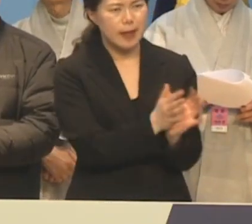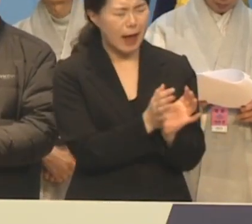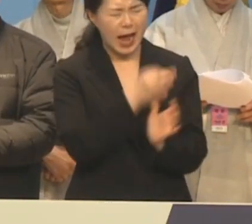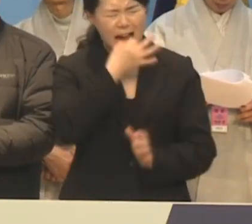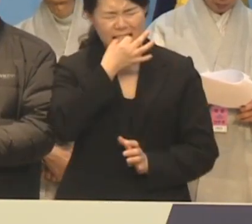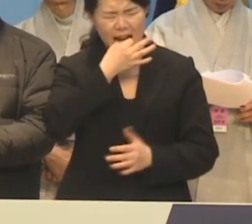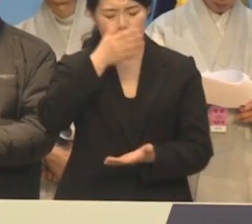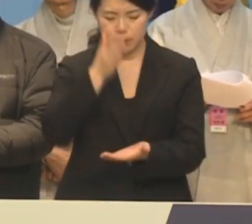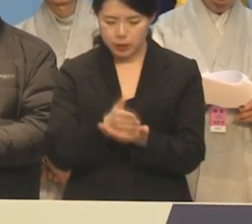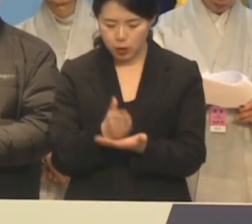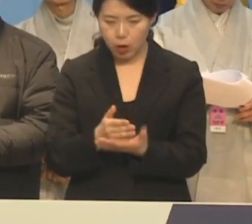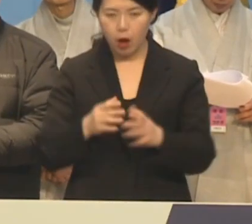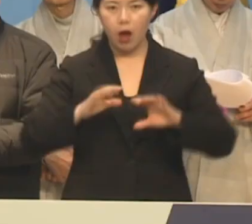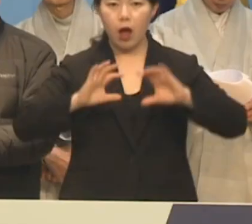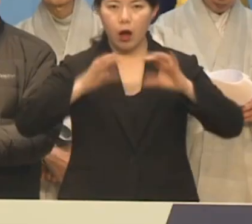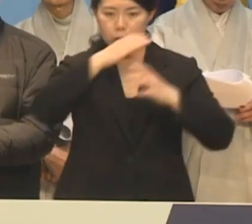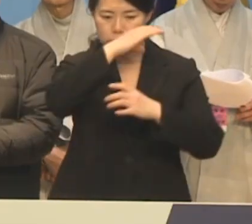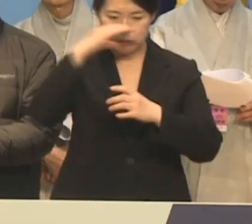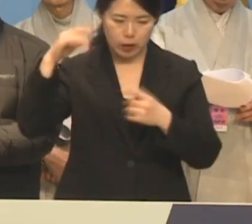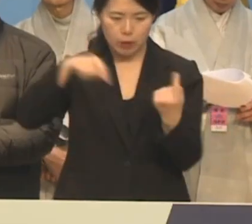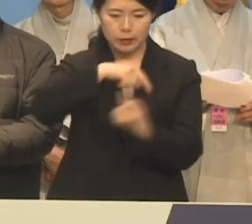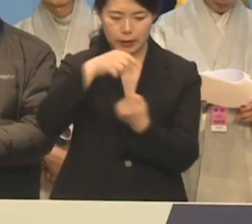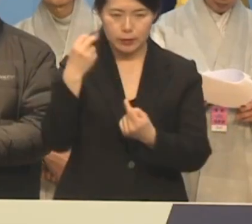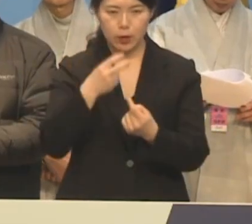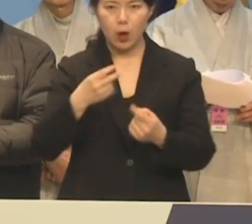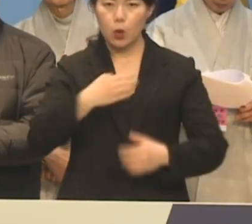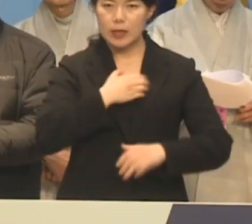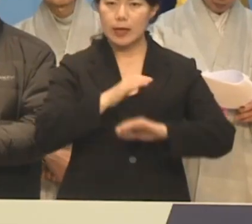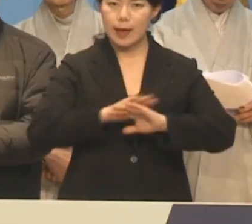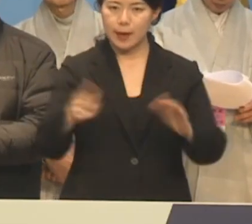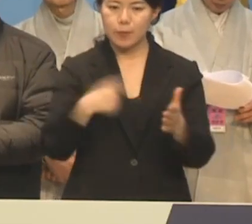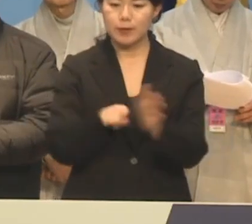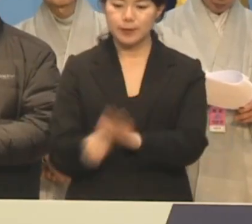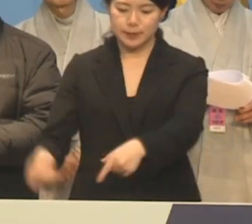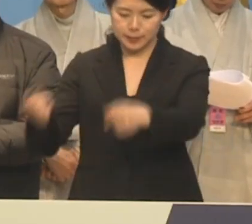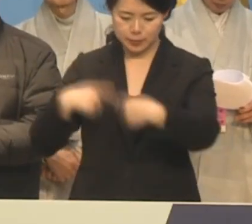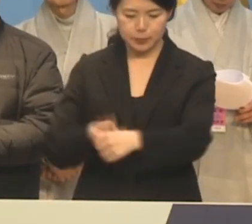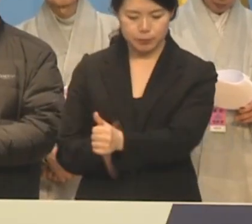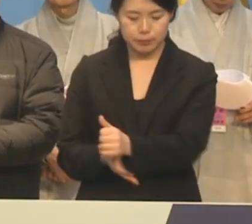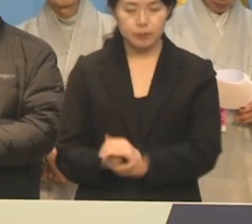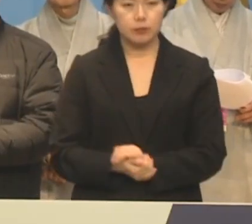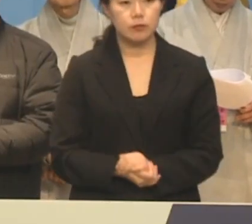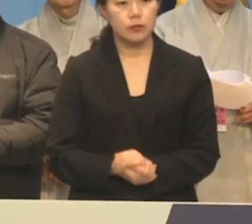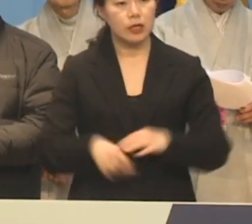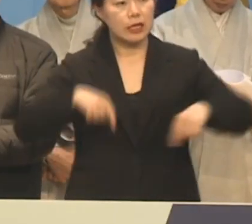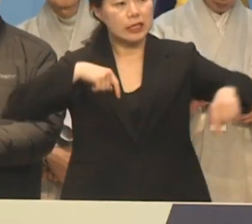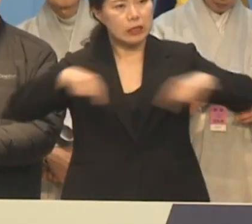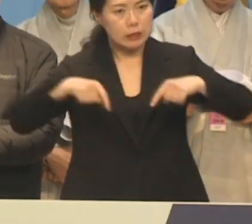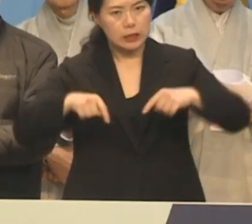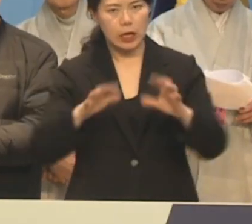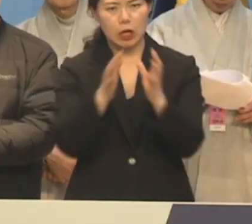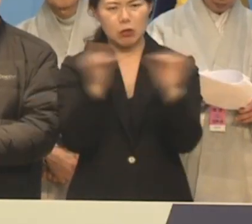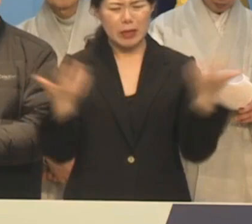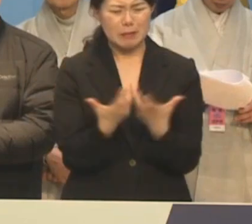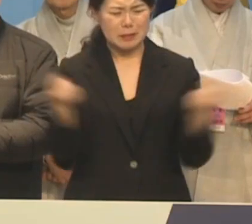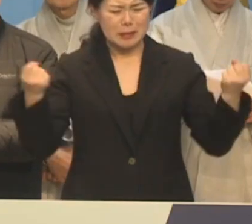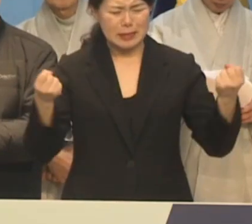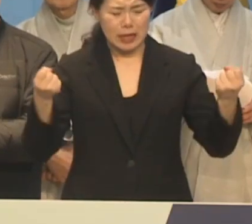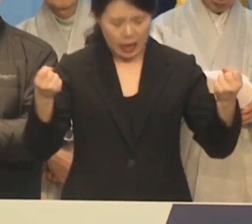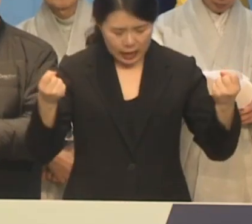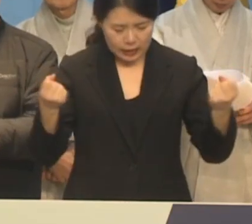떠나 헌정 회복과 위기 극복에 동참해 주십시오. 더 이상 정치가 국민을